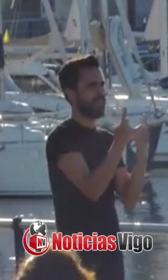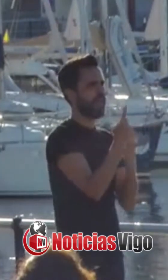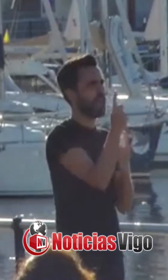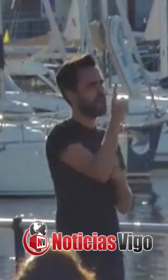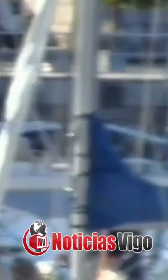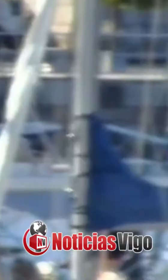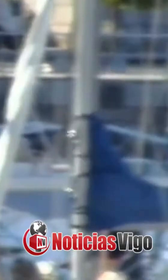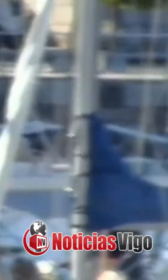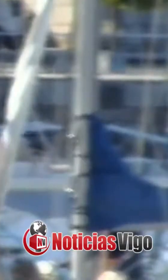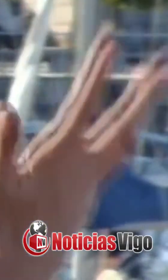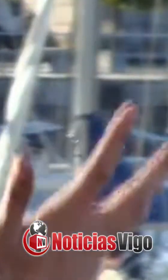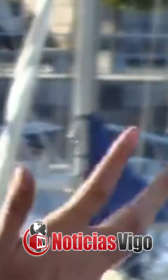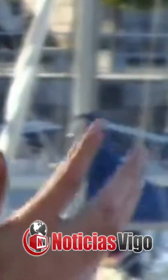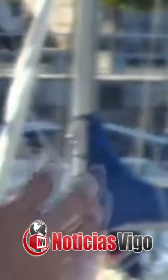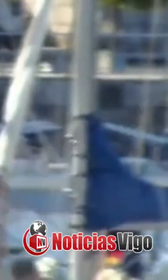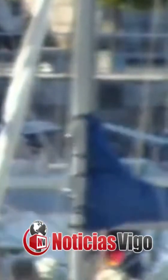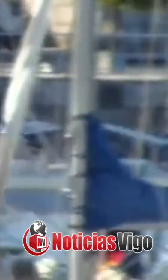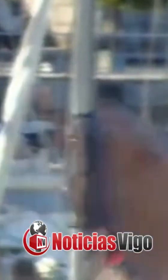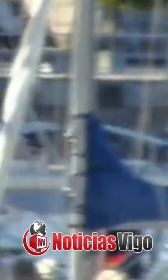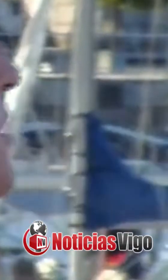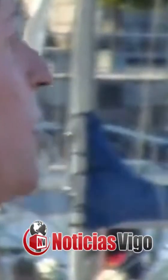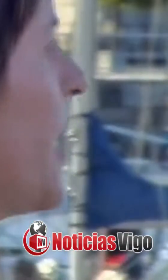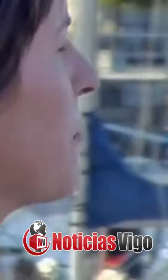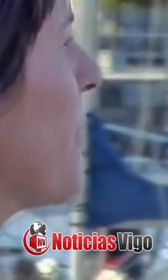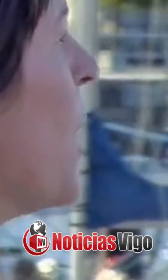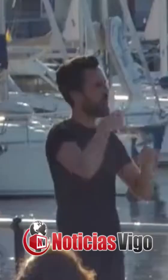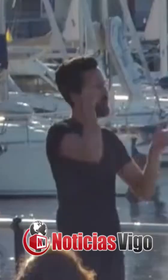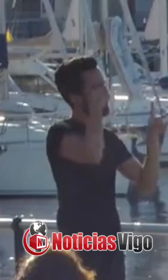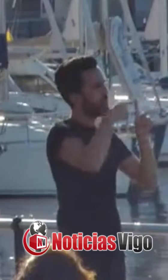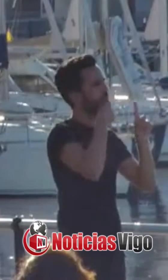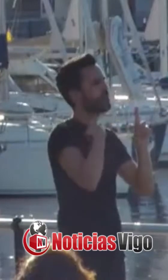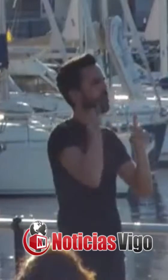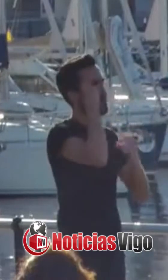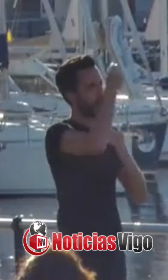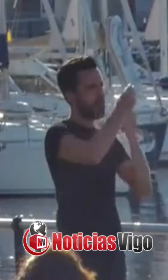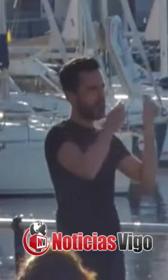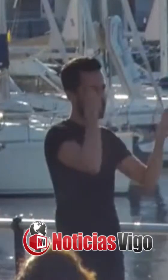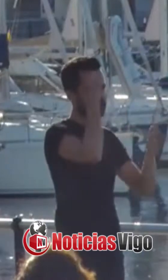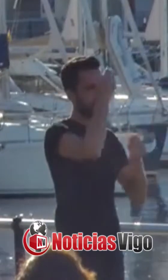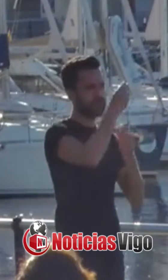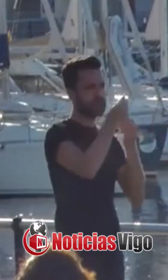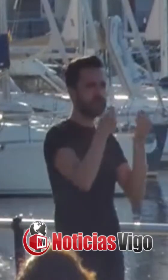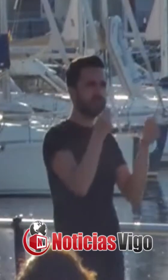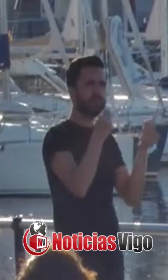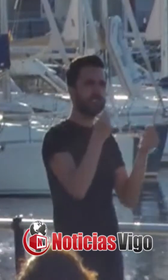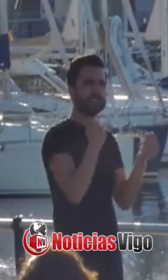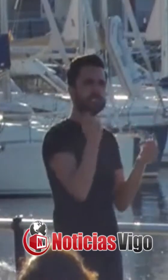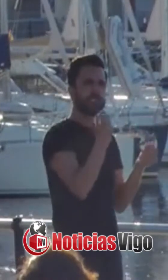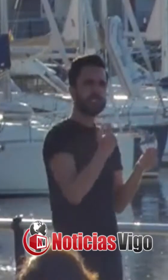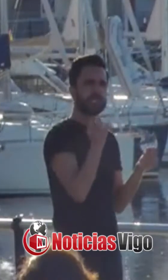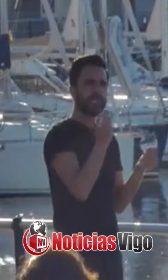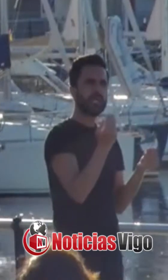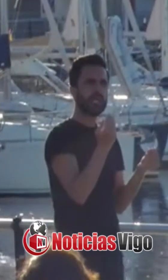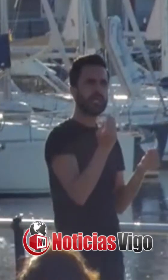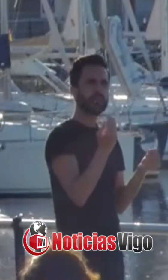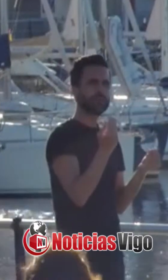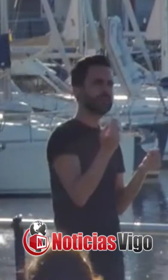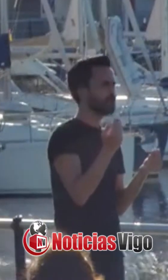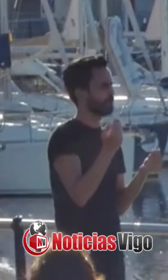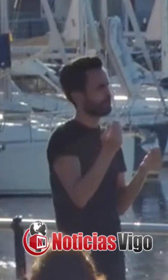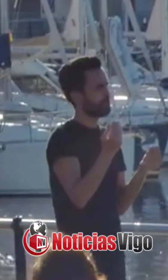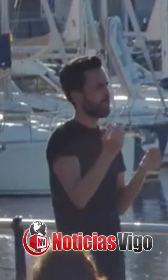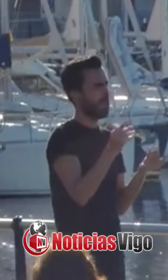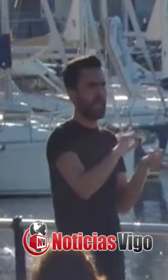e efectivamente tivemos tempo para reflexionar. Pero hai algo que vimos que non mudou